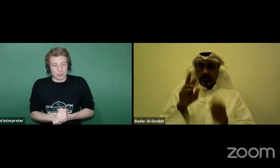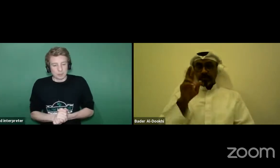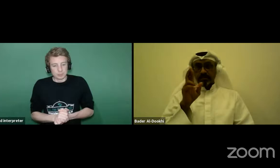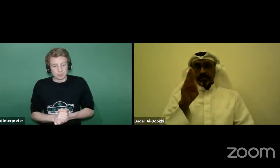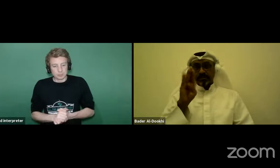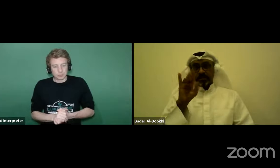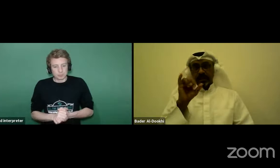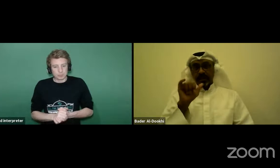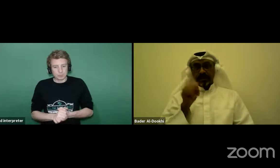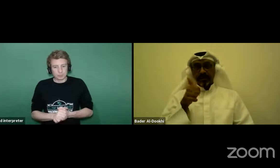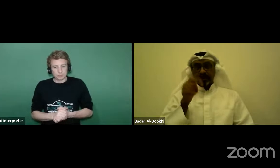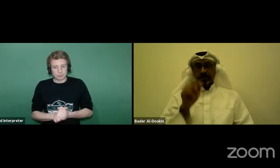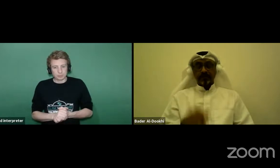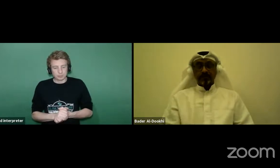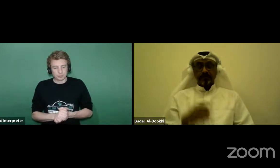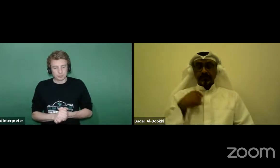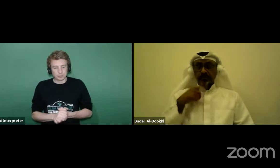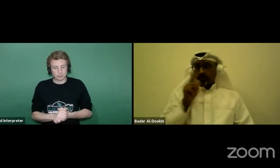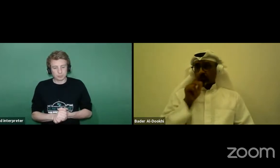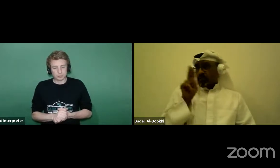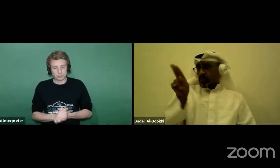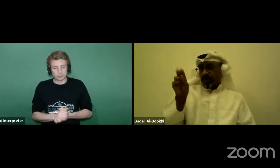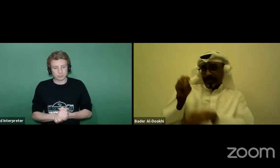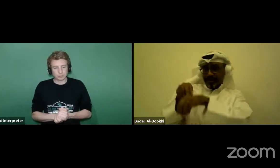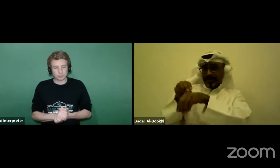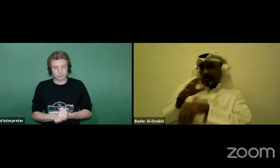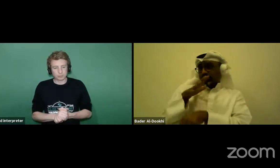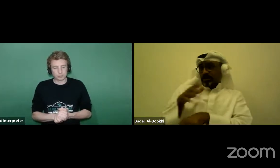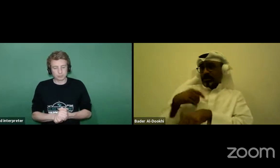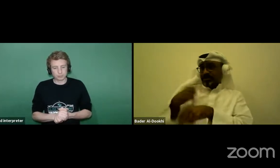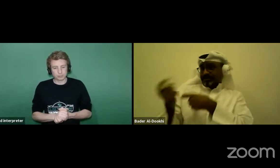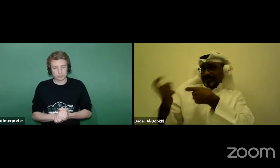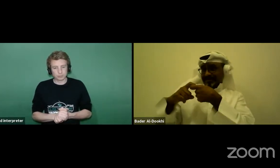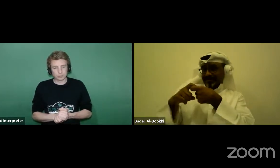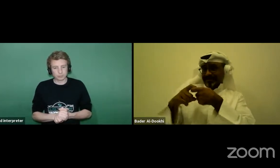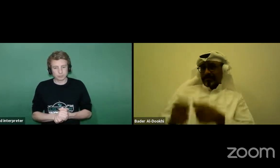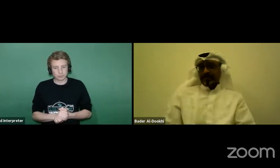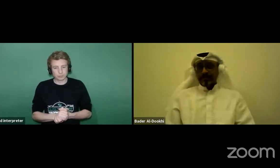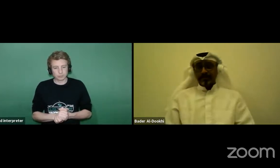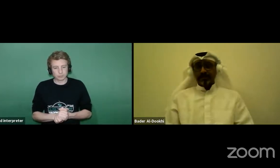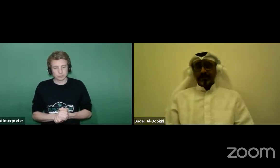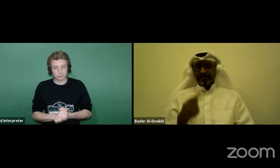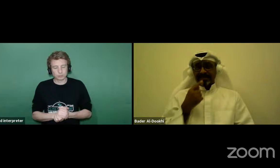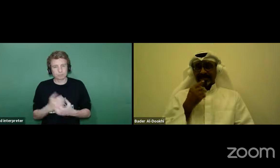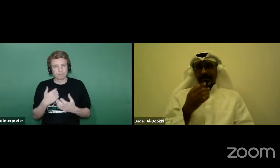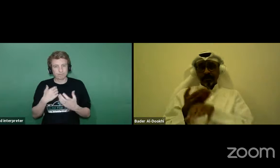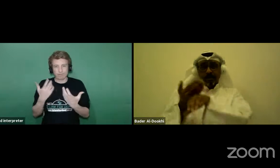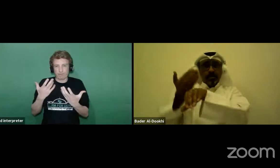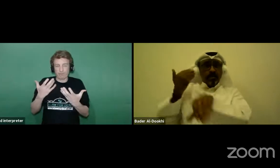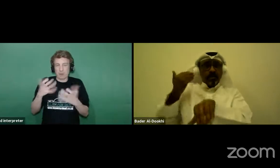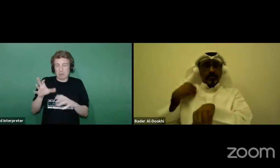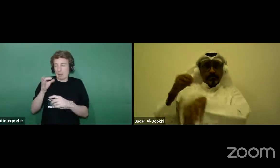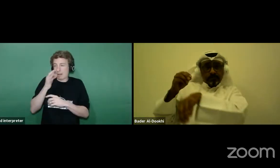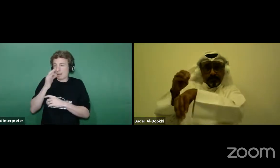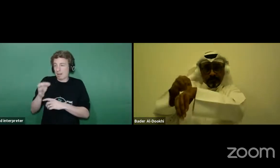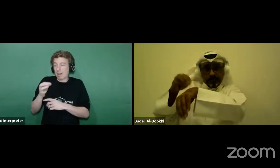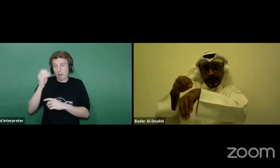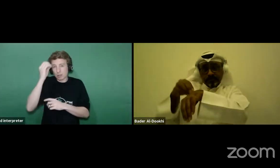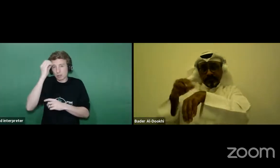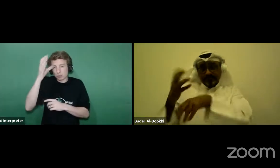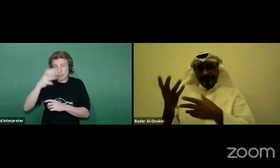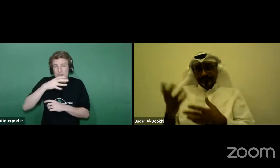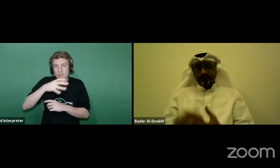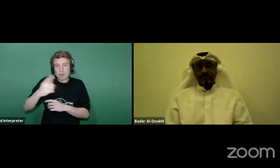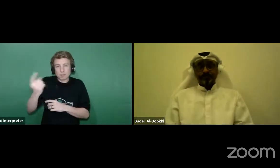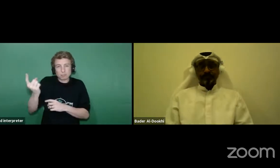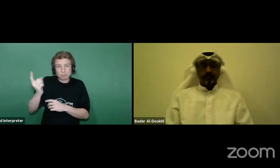I told him to get in. I told the Sheikh to come in a few minutes earlier, but I don't know. زكريا